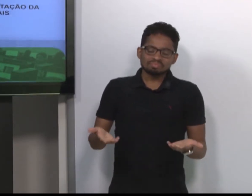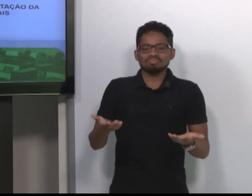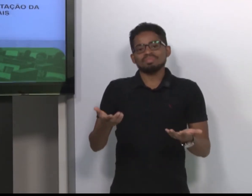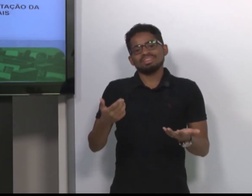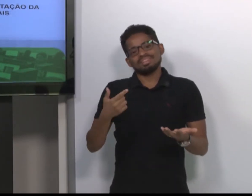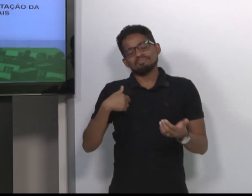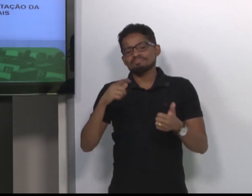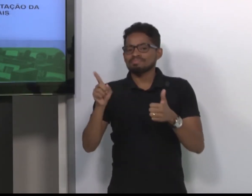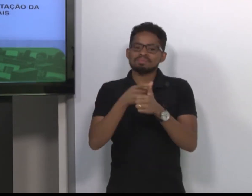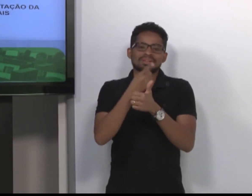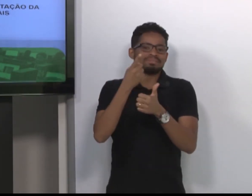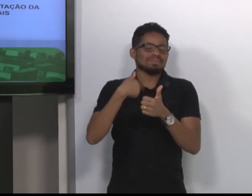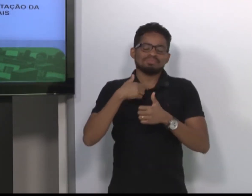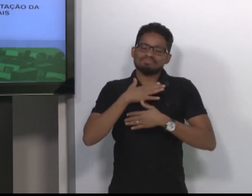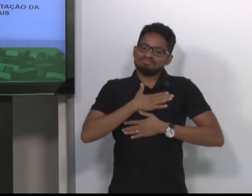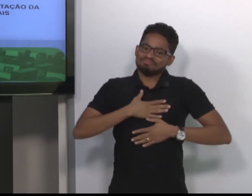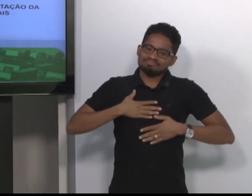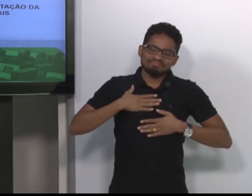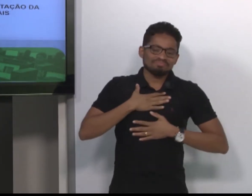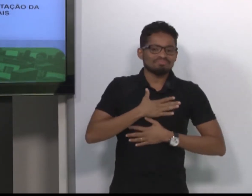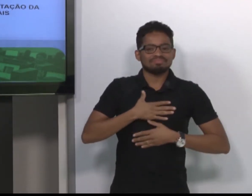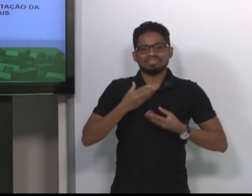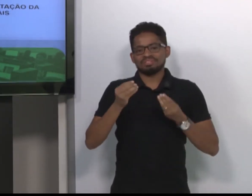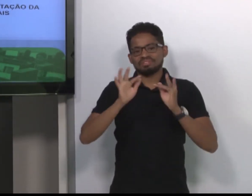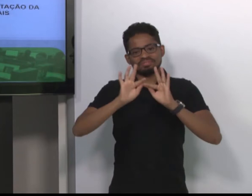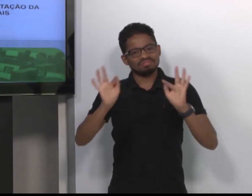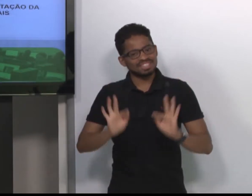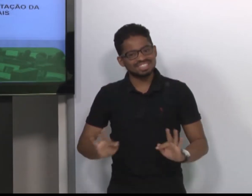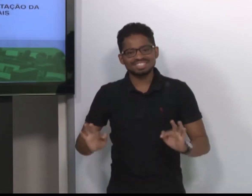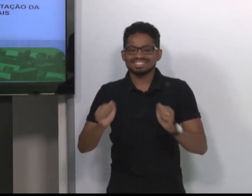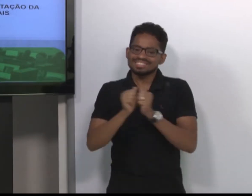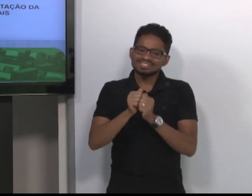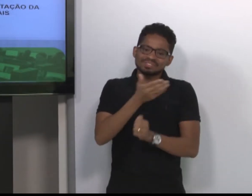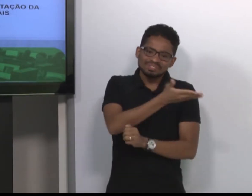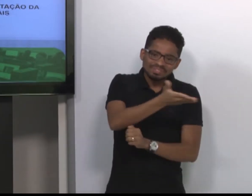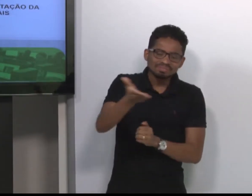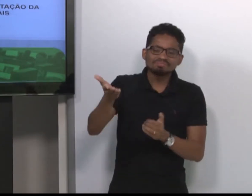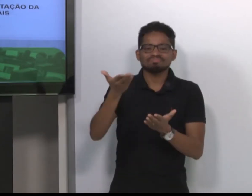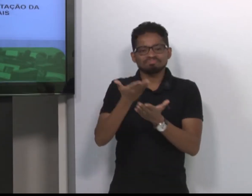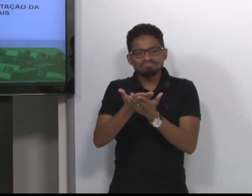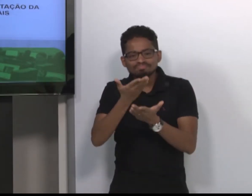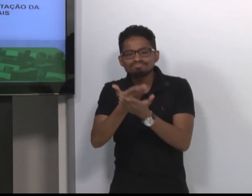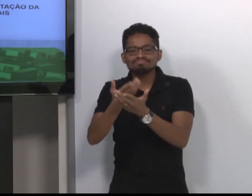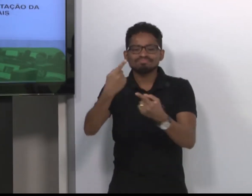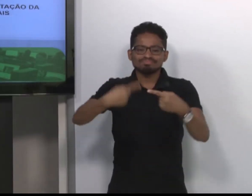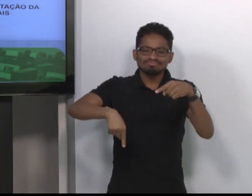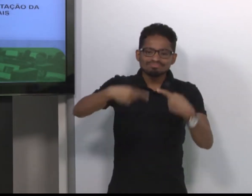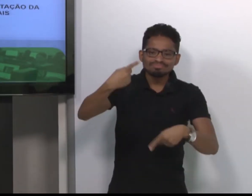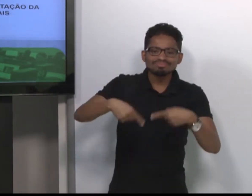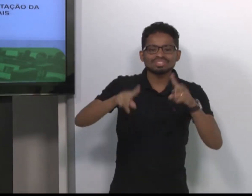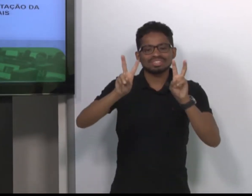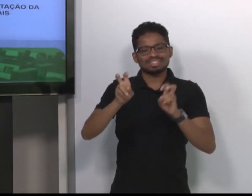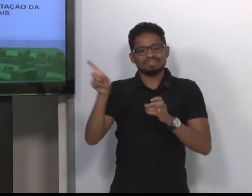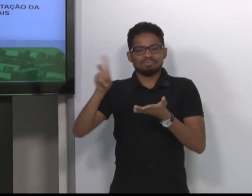Primeiramente, gostaria de dizer o quanto estou feliz em estar aqui com vocês para estudarmos, discutirmos sobre tradução